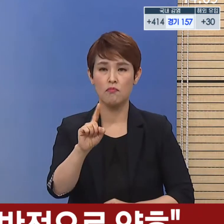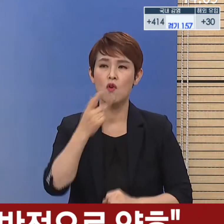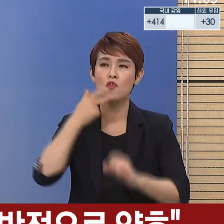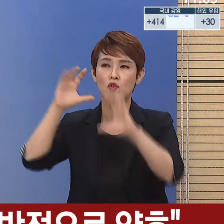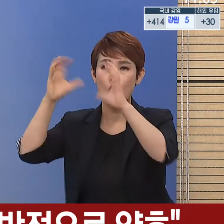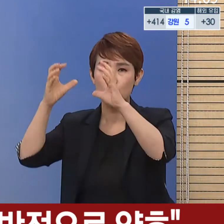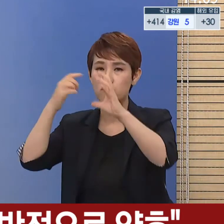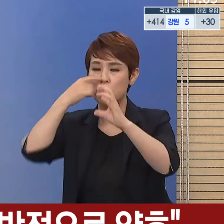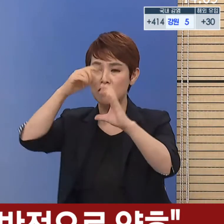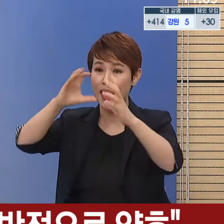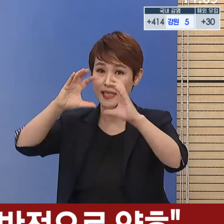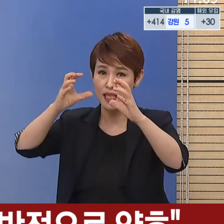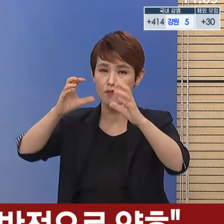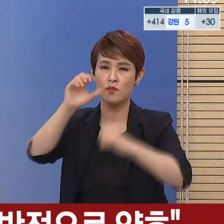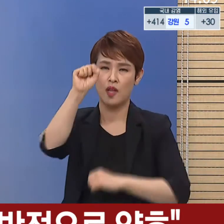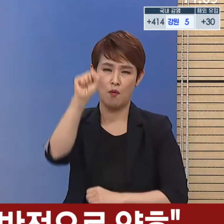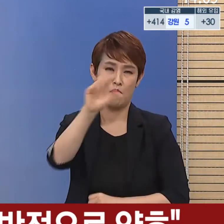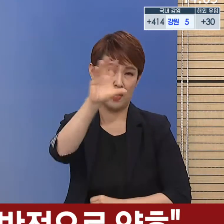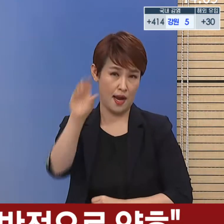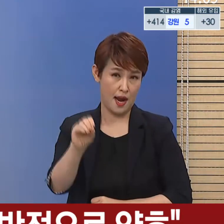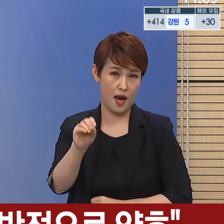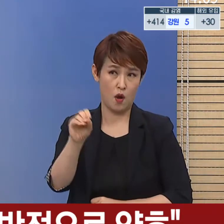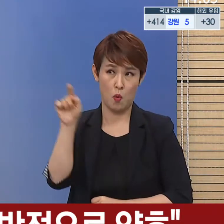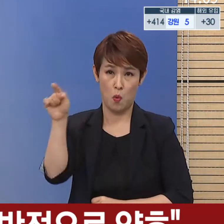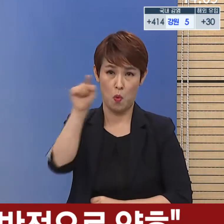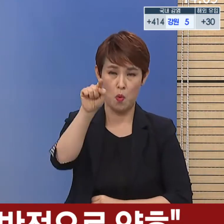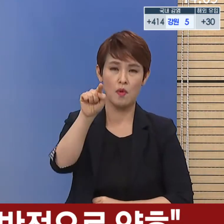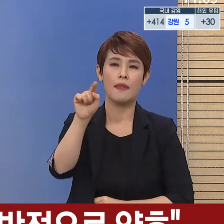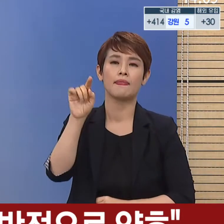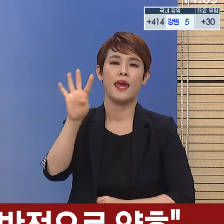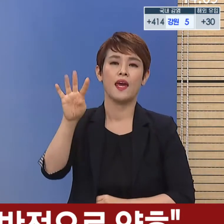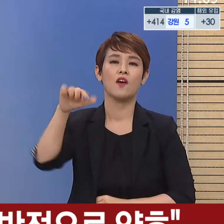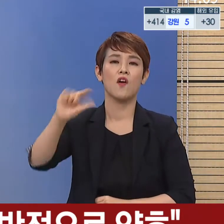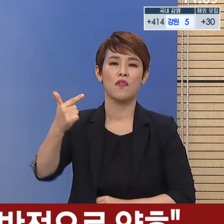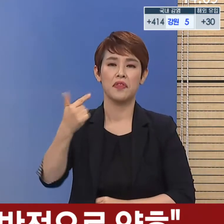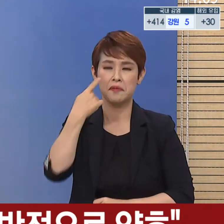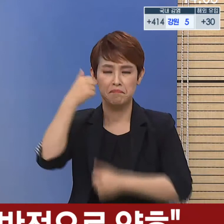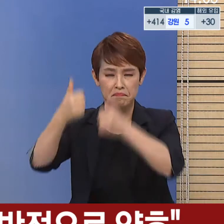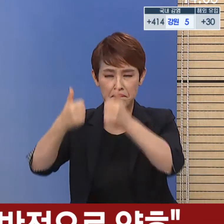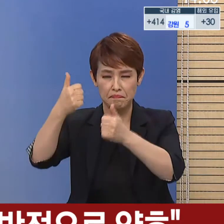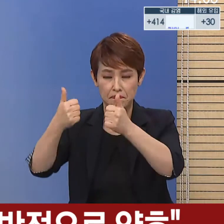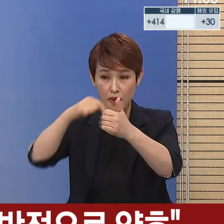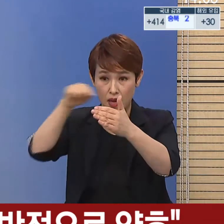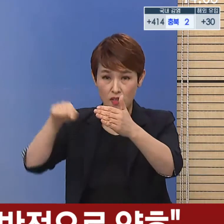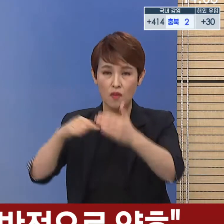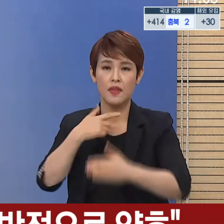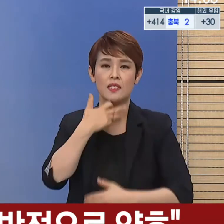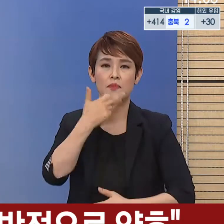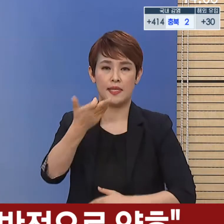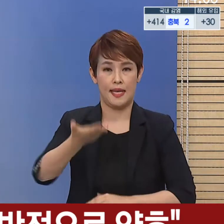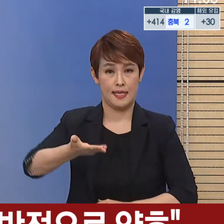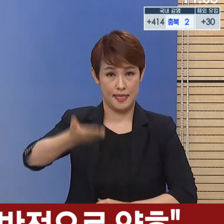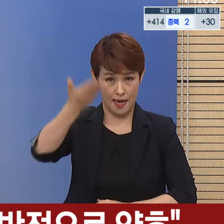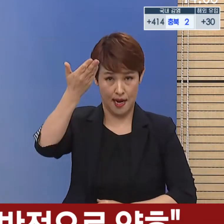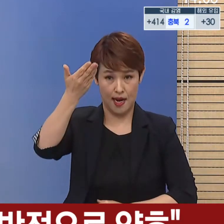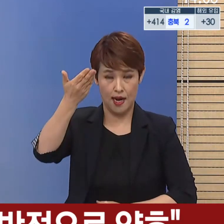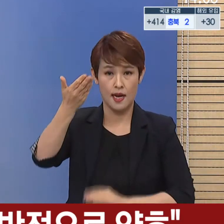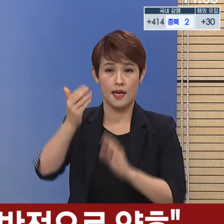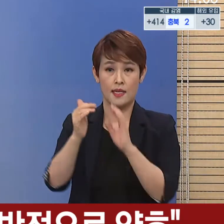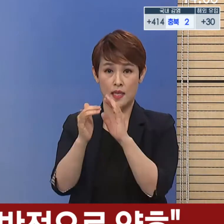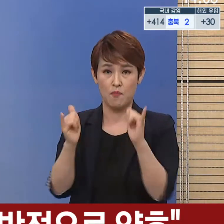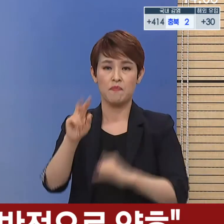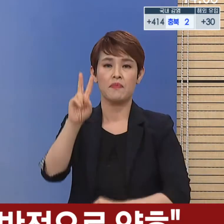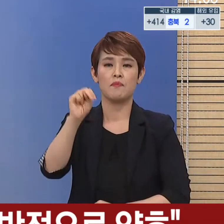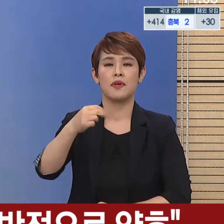영국, 브라질, 남아프리카 공화국 등 4건의 임상시험에서 18세 이상 대상자